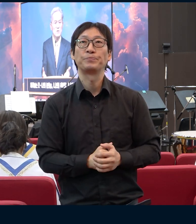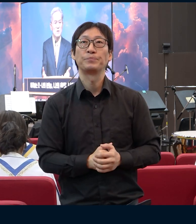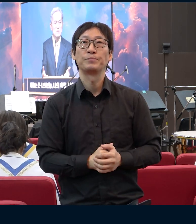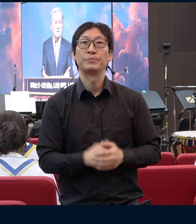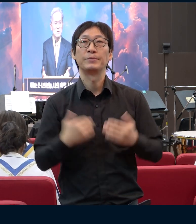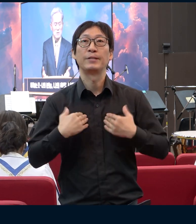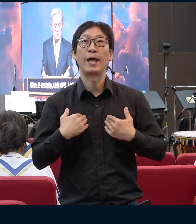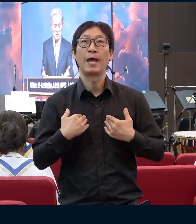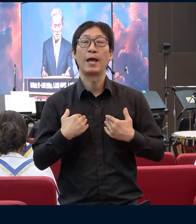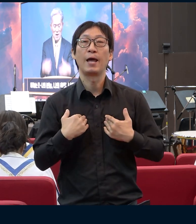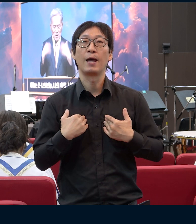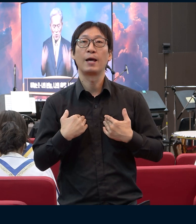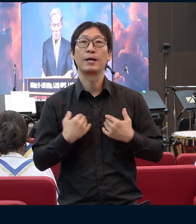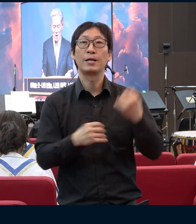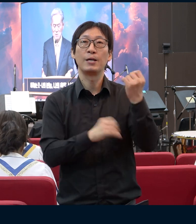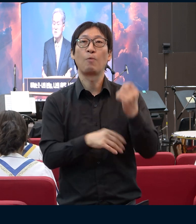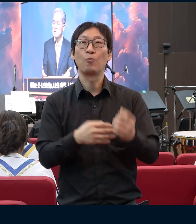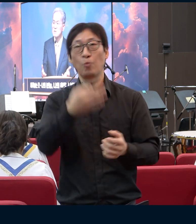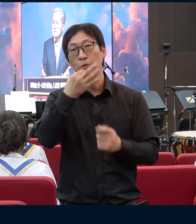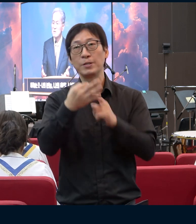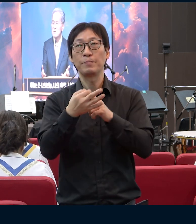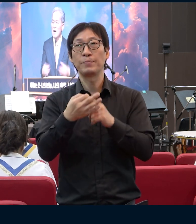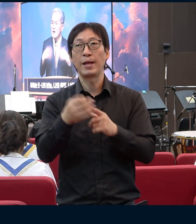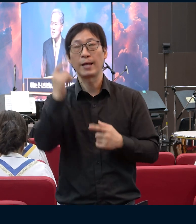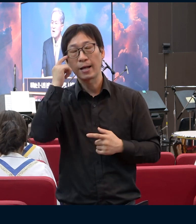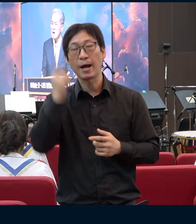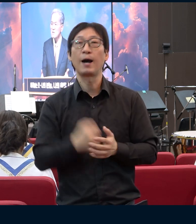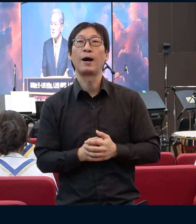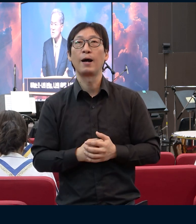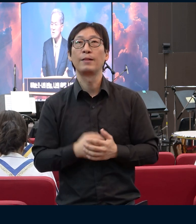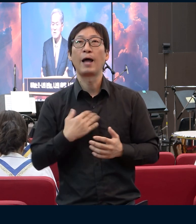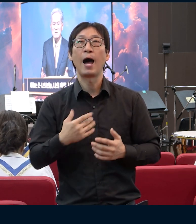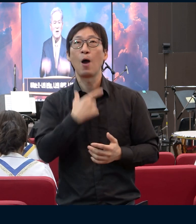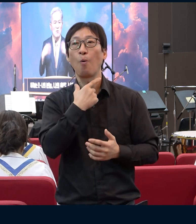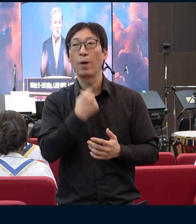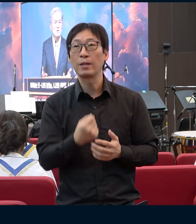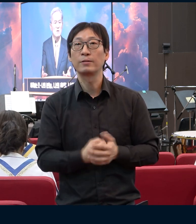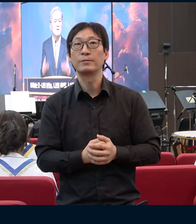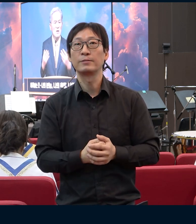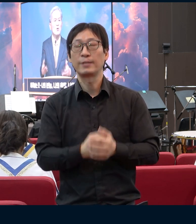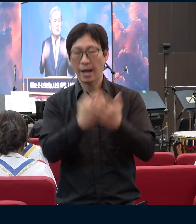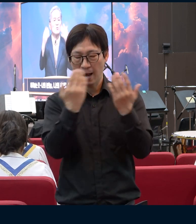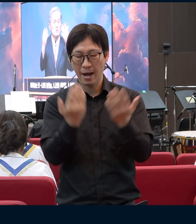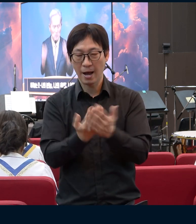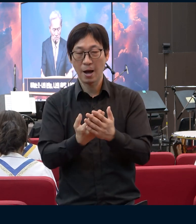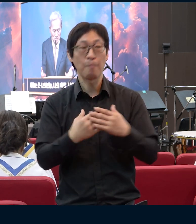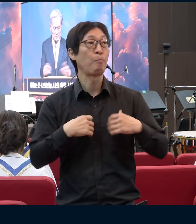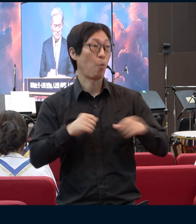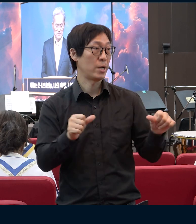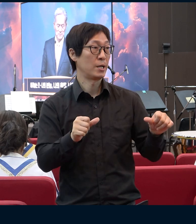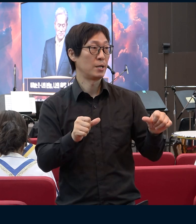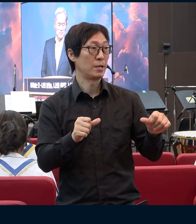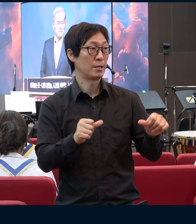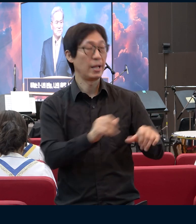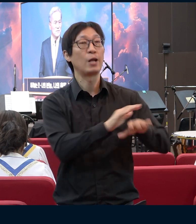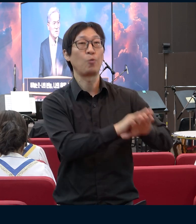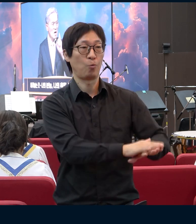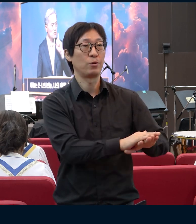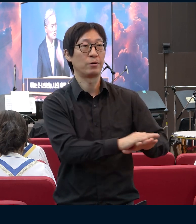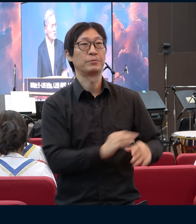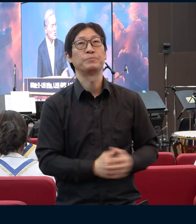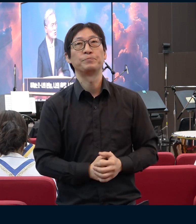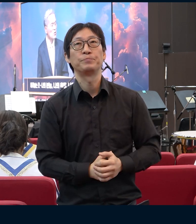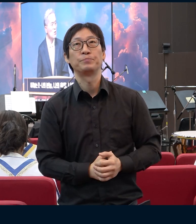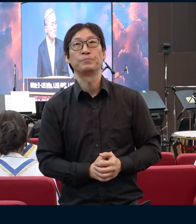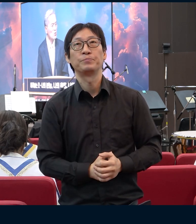나의 본능을, 나의 욕망을, 나의 생각을, 나의 원을 내려놓는 것.